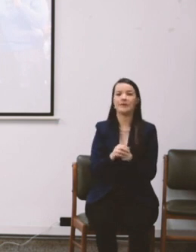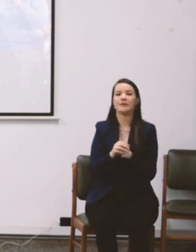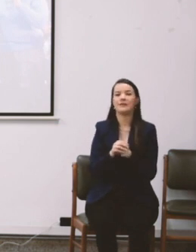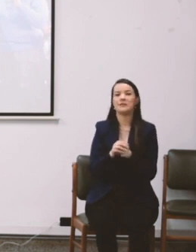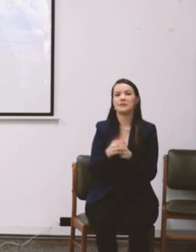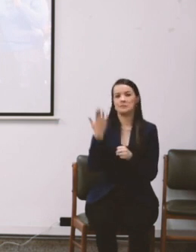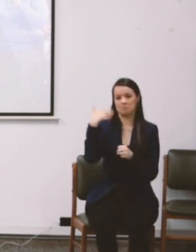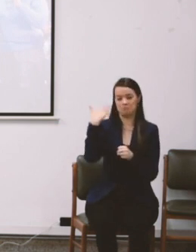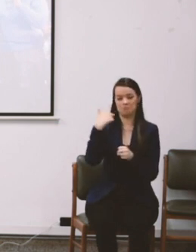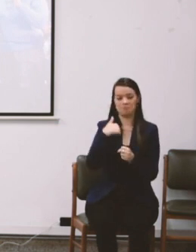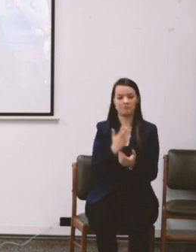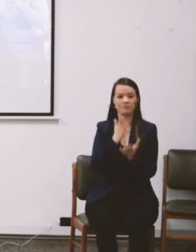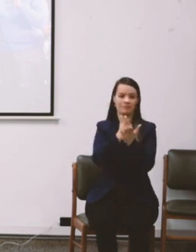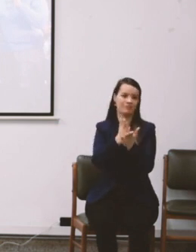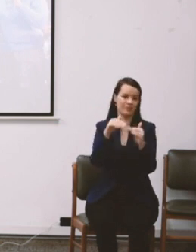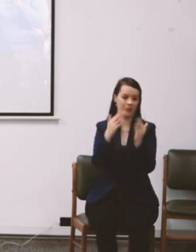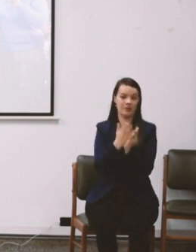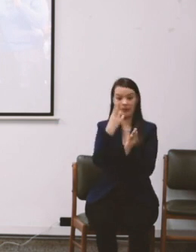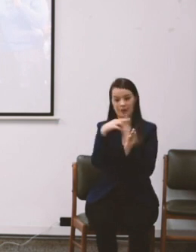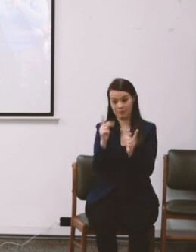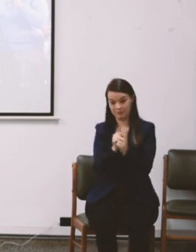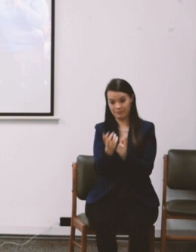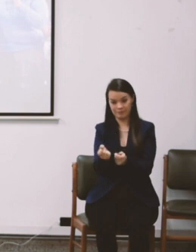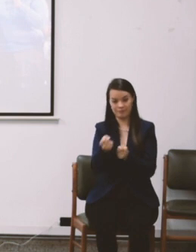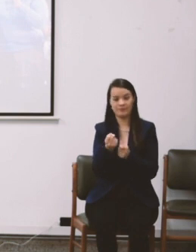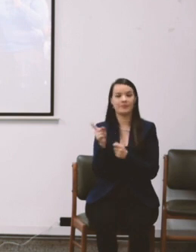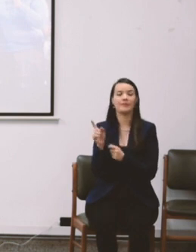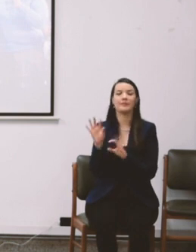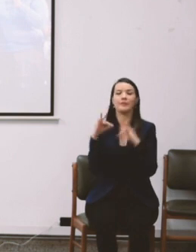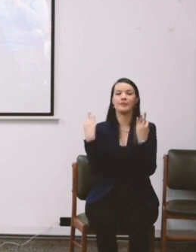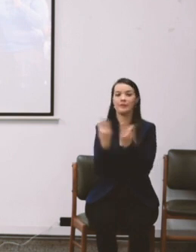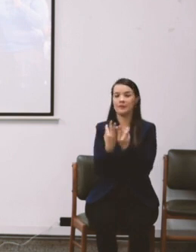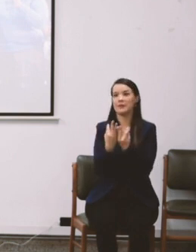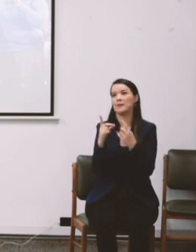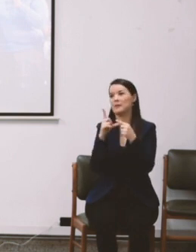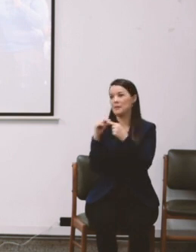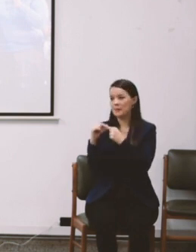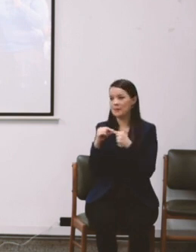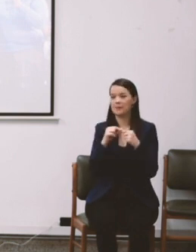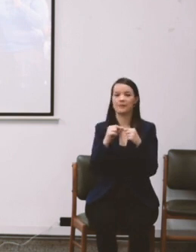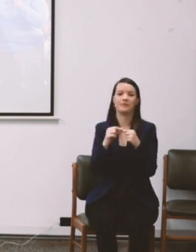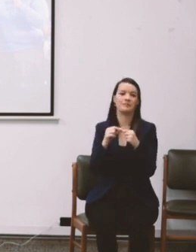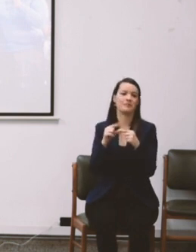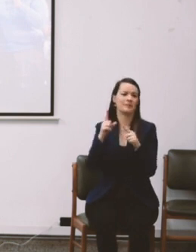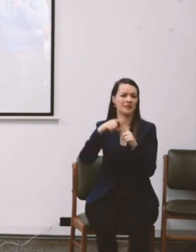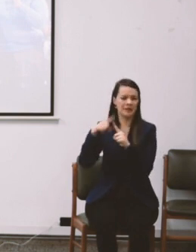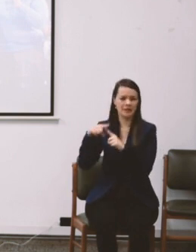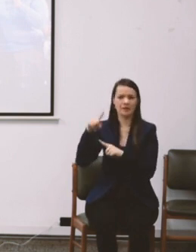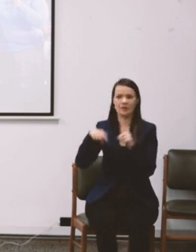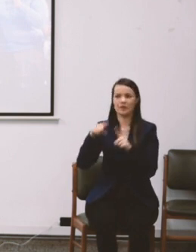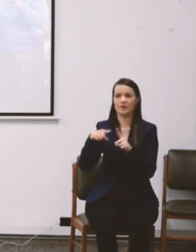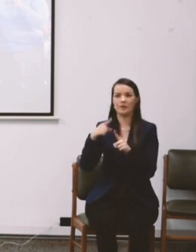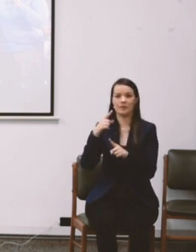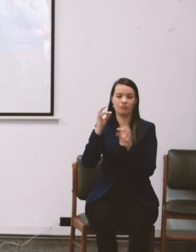repente el otro día yo fui a la escuela por ella y toda mi familia, mis primos, parte de mis tíos fueron a